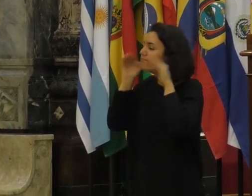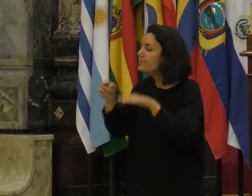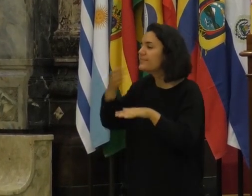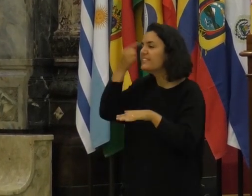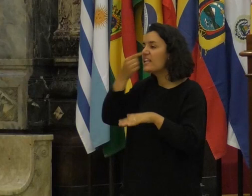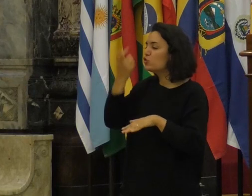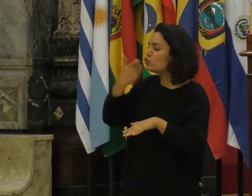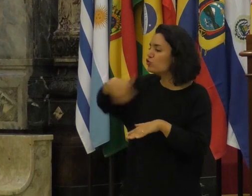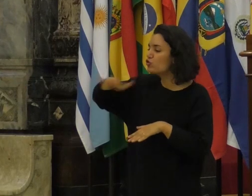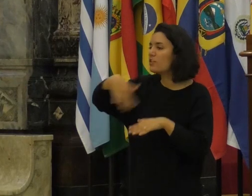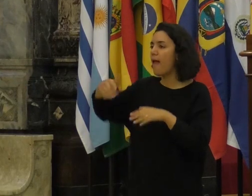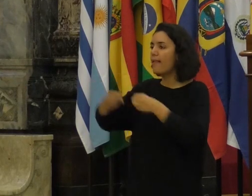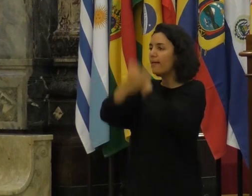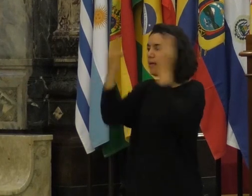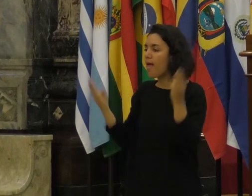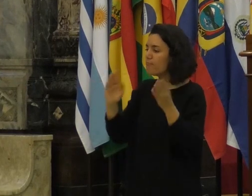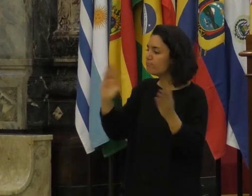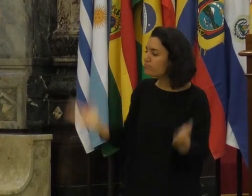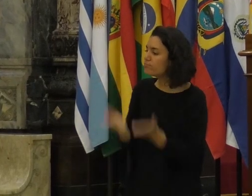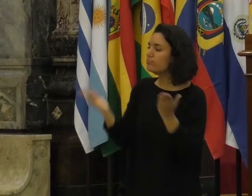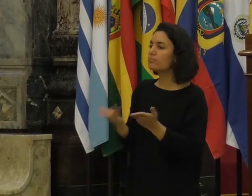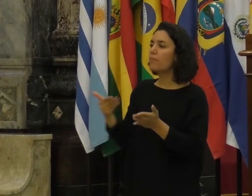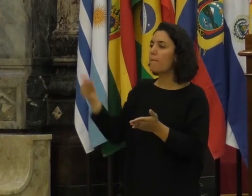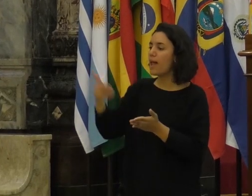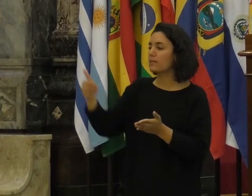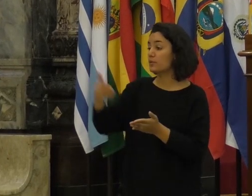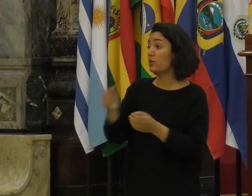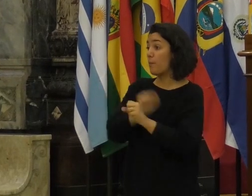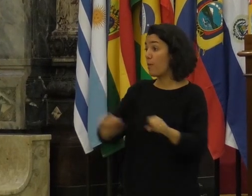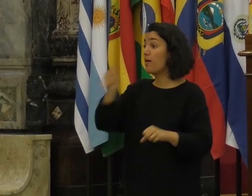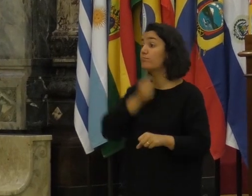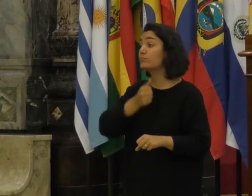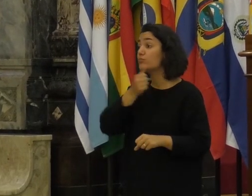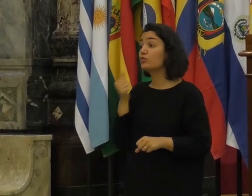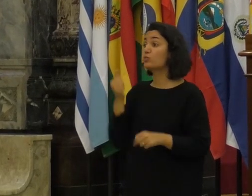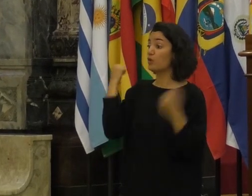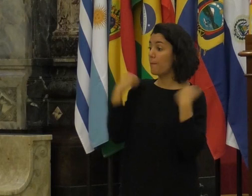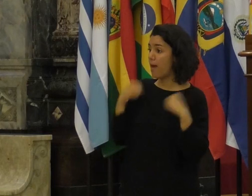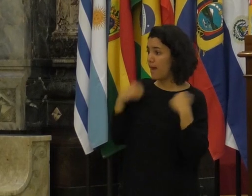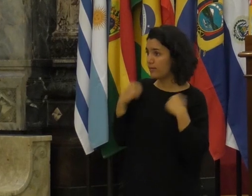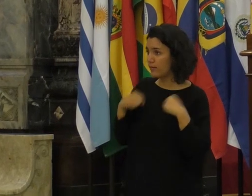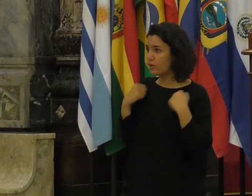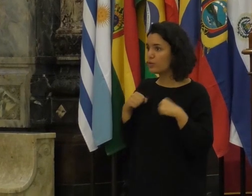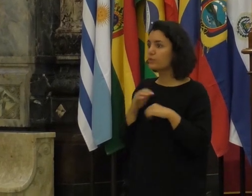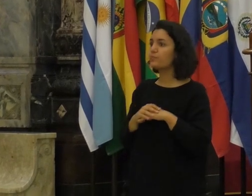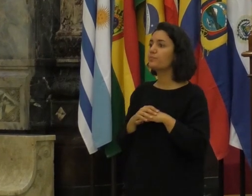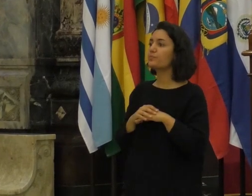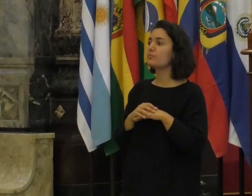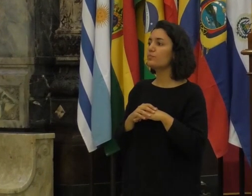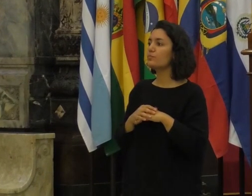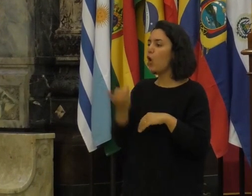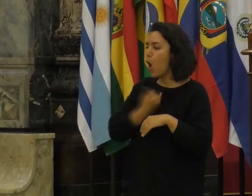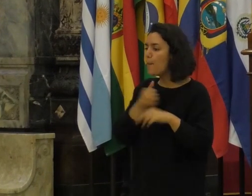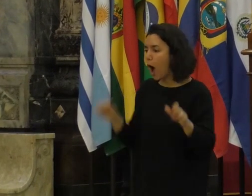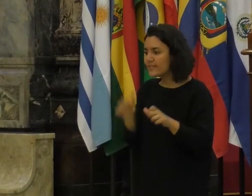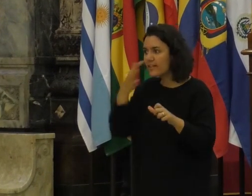que estimula la participación en la solución de problemas prácticos, en la aplicabilidad y en la